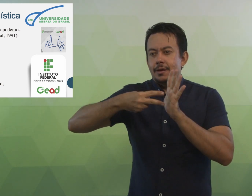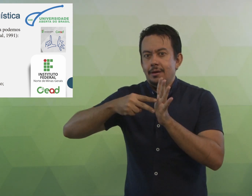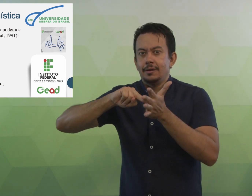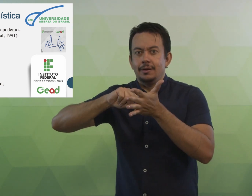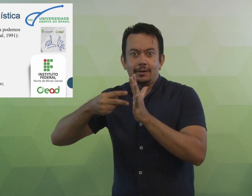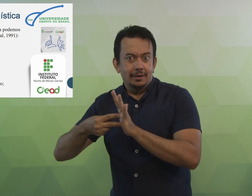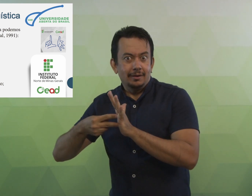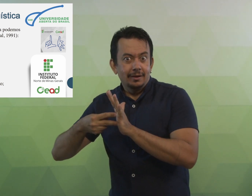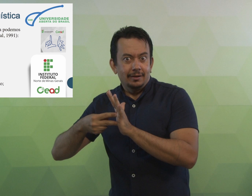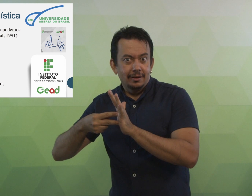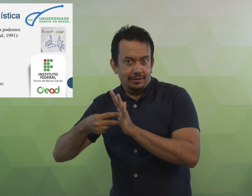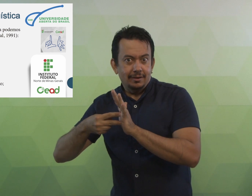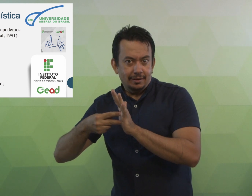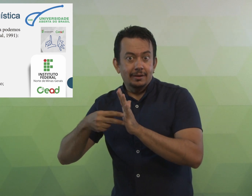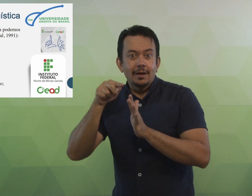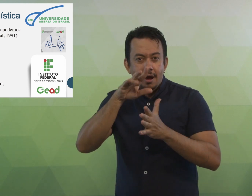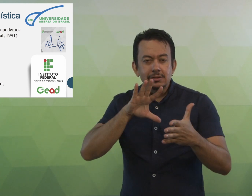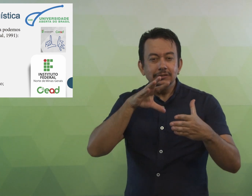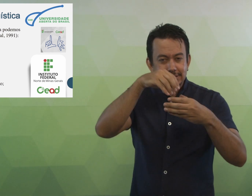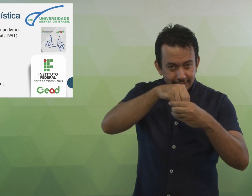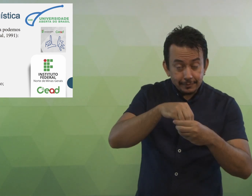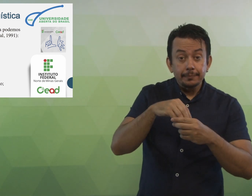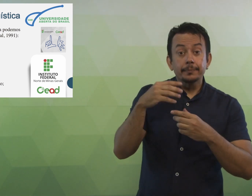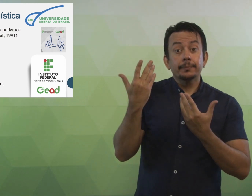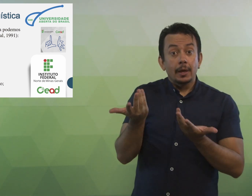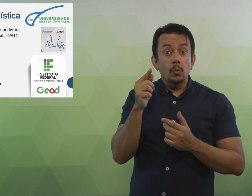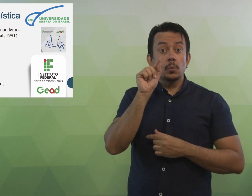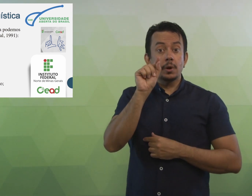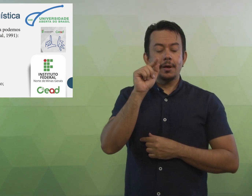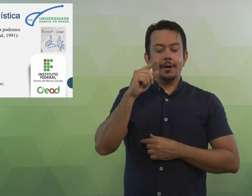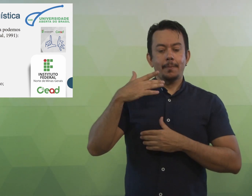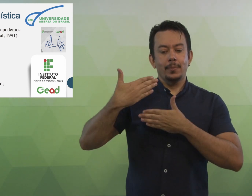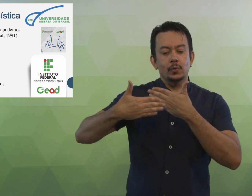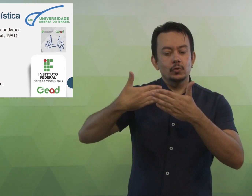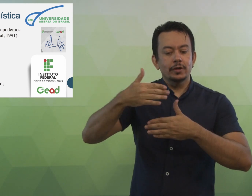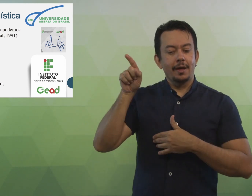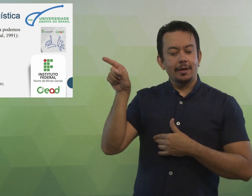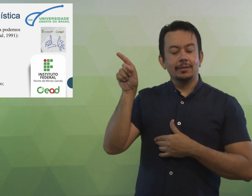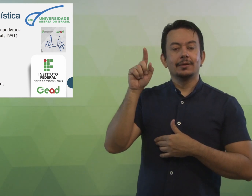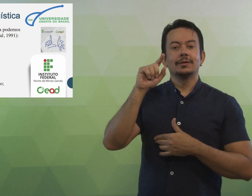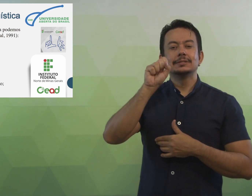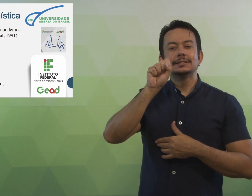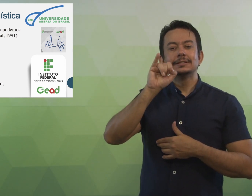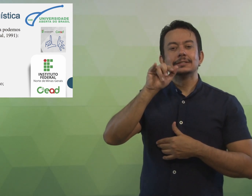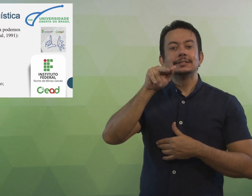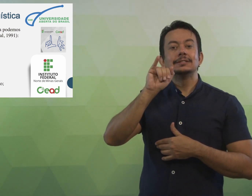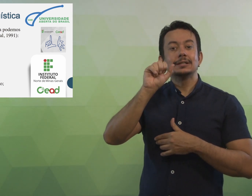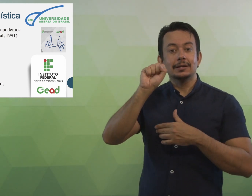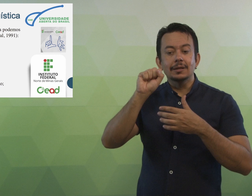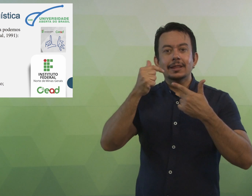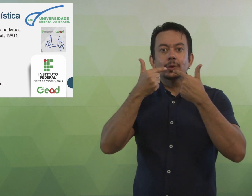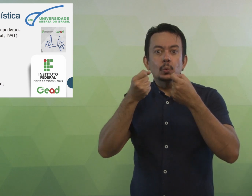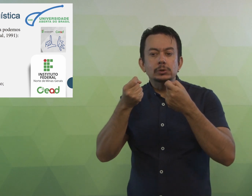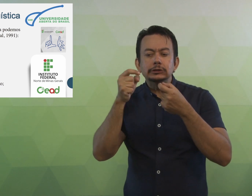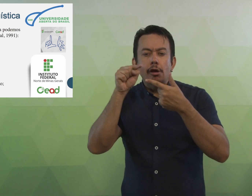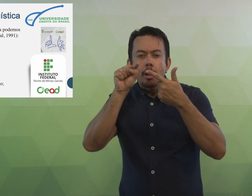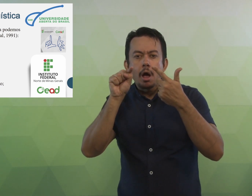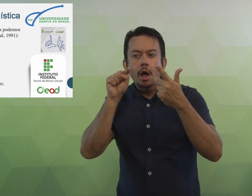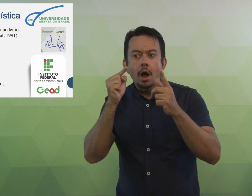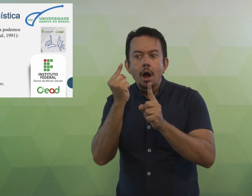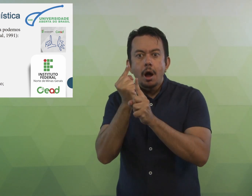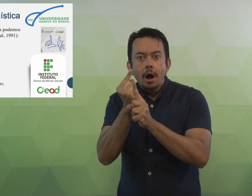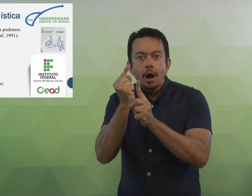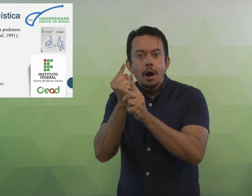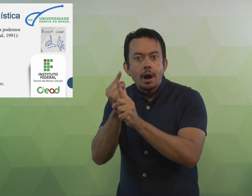E se a pessoa consegue também entender e compreender o significado das palavras. Então, esse processamento